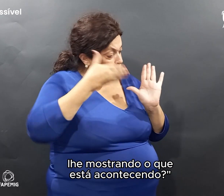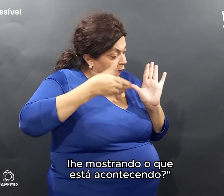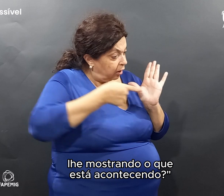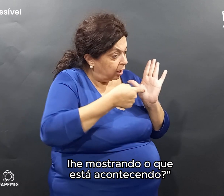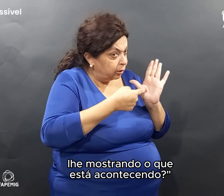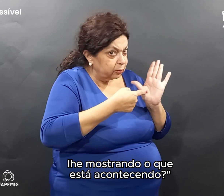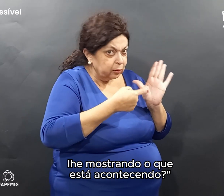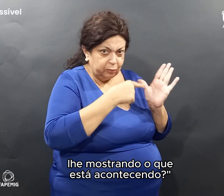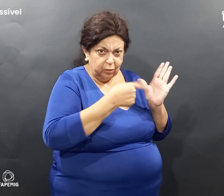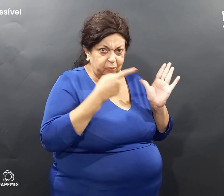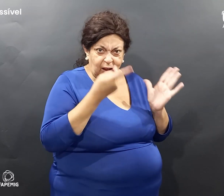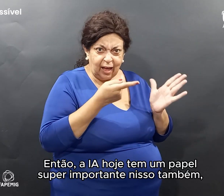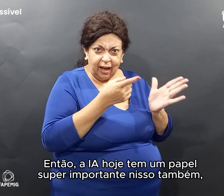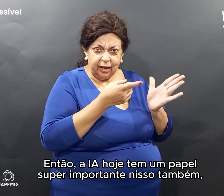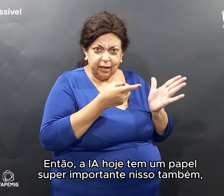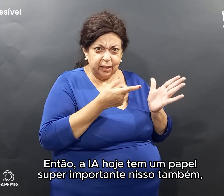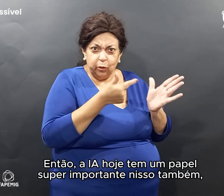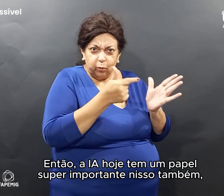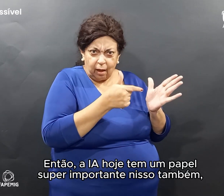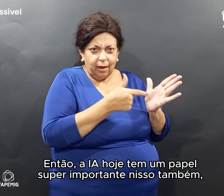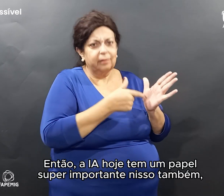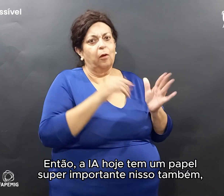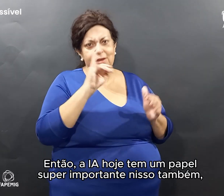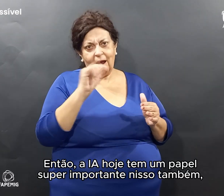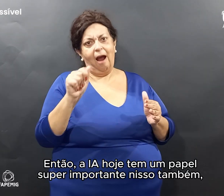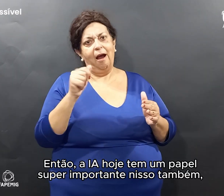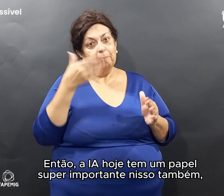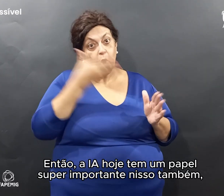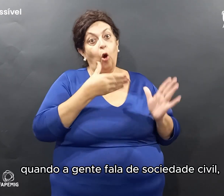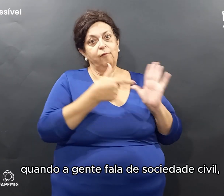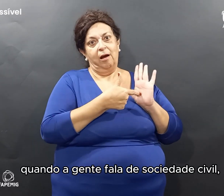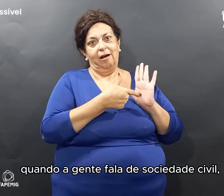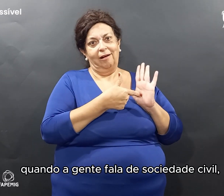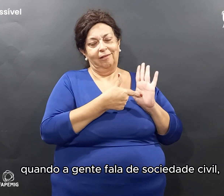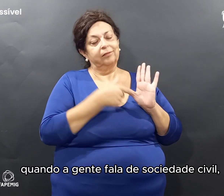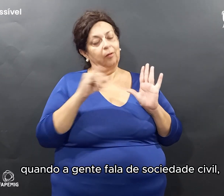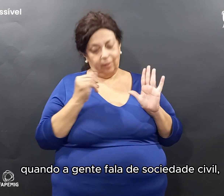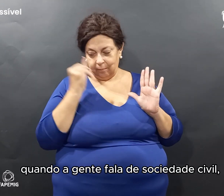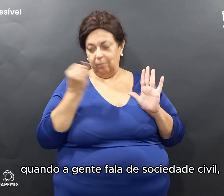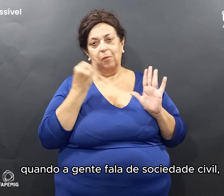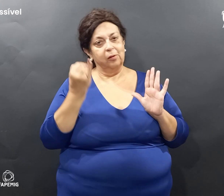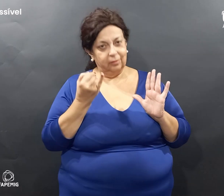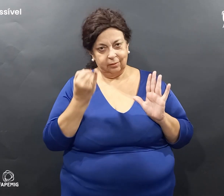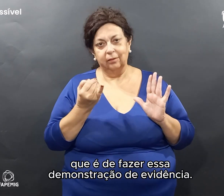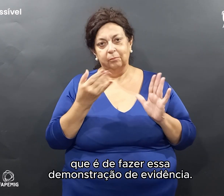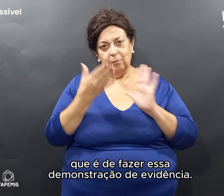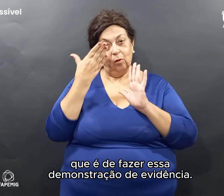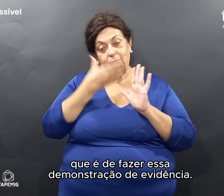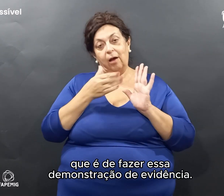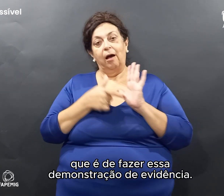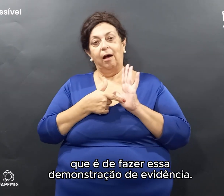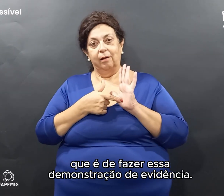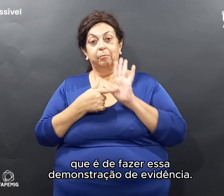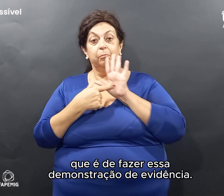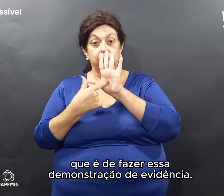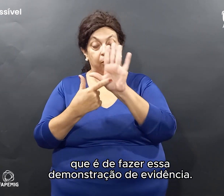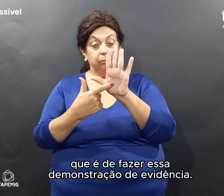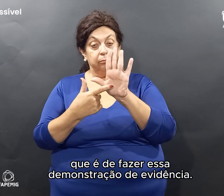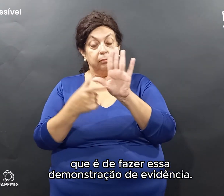o que está acontecendo? Então, a IA hoje tem um papel super importante nisso também, quando a gente fala de sociedade civil, que é de fazer essa demonstração de evidência, né?